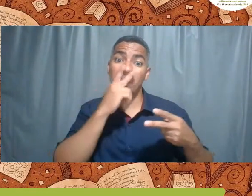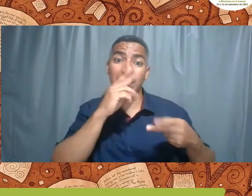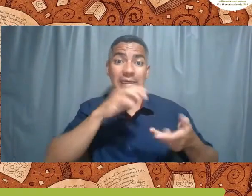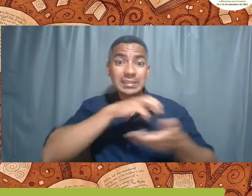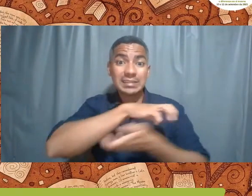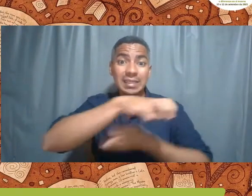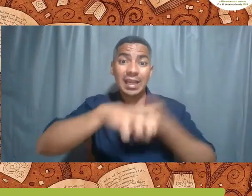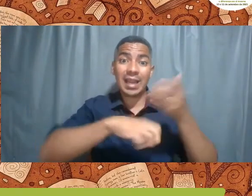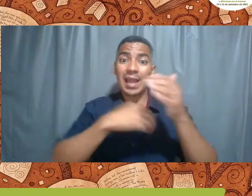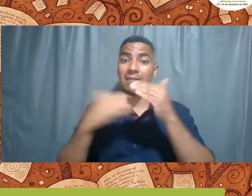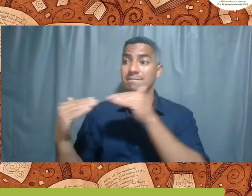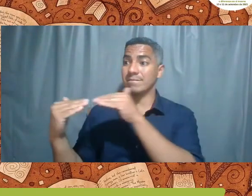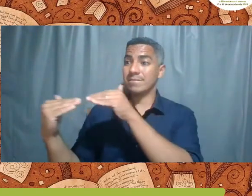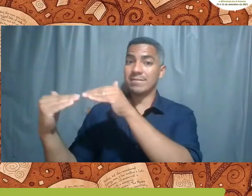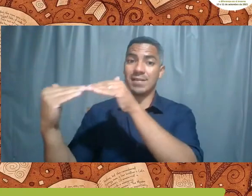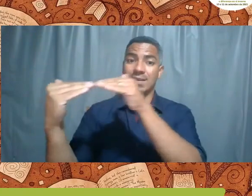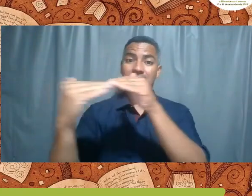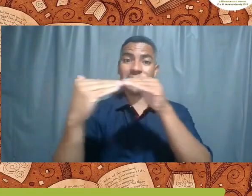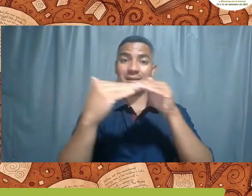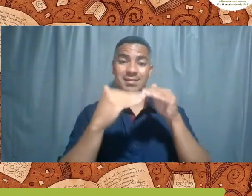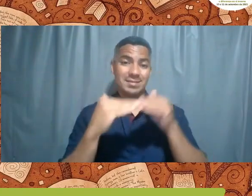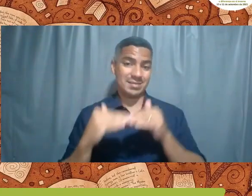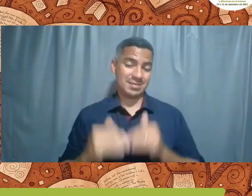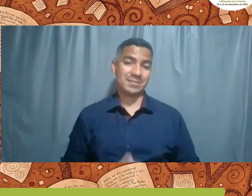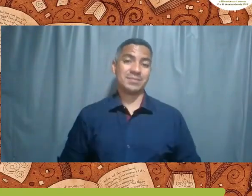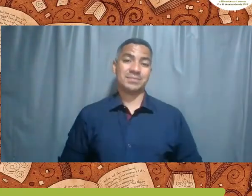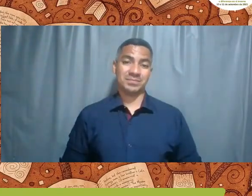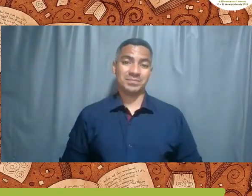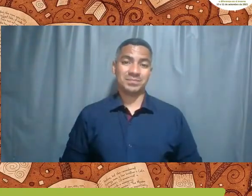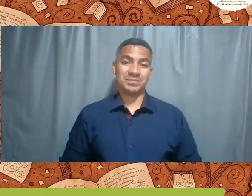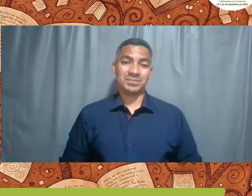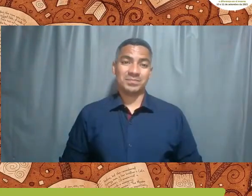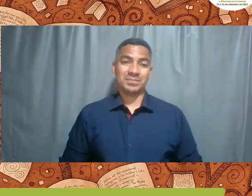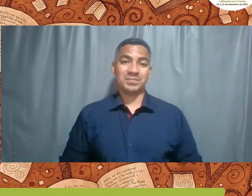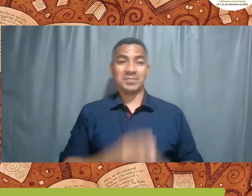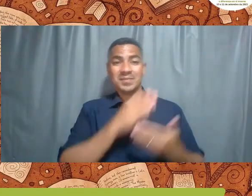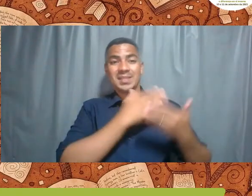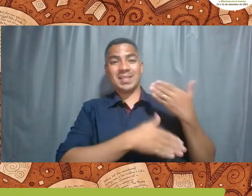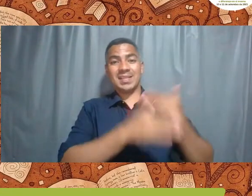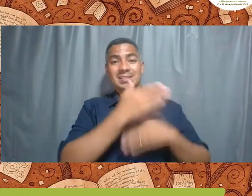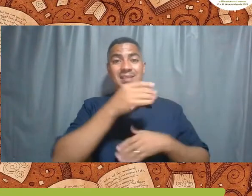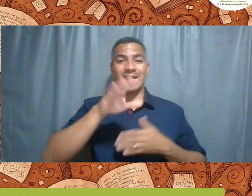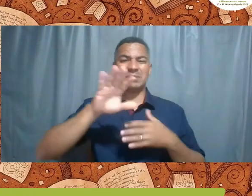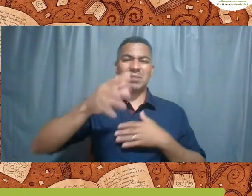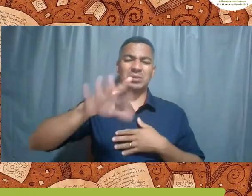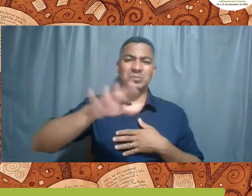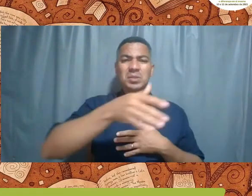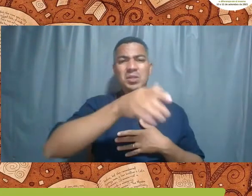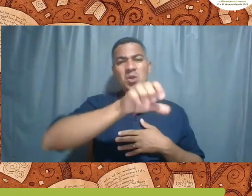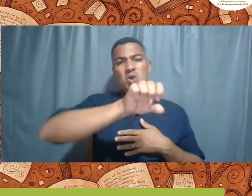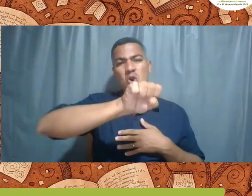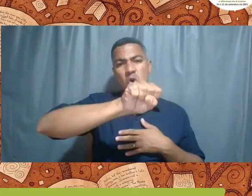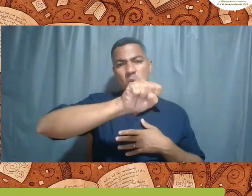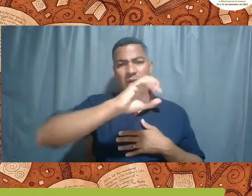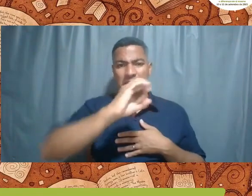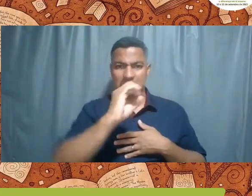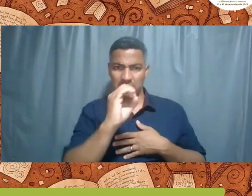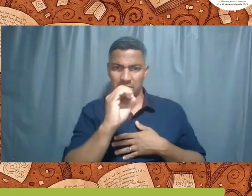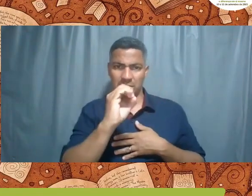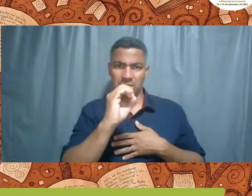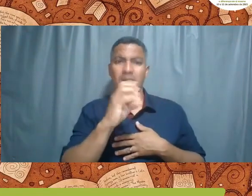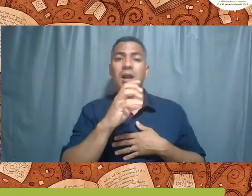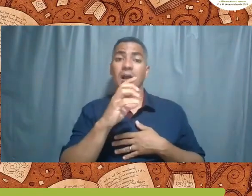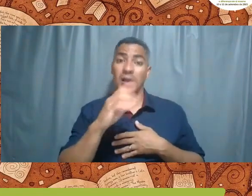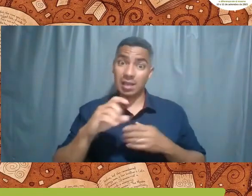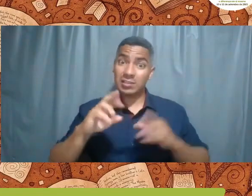movimento feminista dos anos 80, onde o que vai acontecer é um movimento, é um feminismo diferencial.